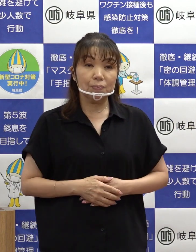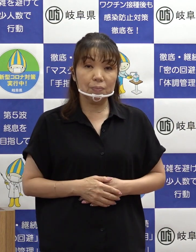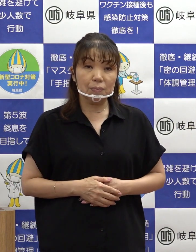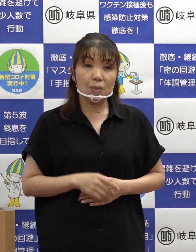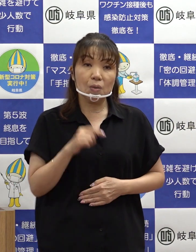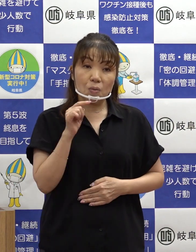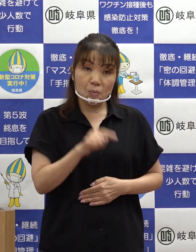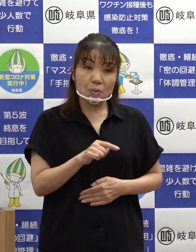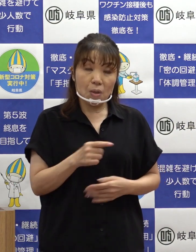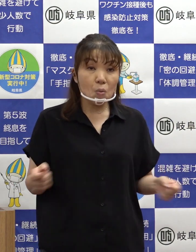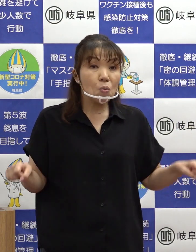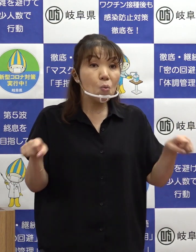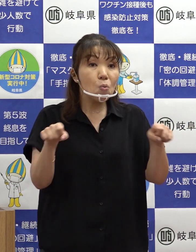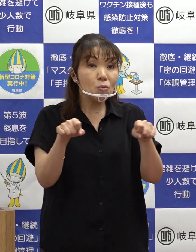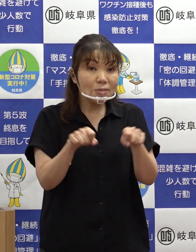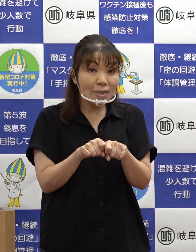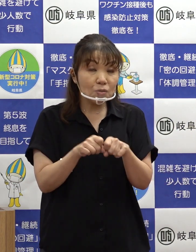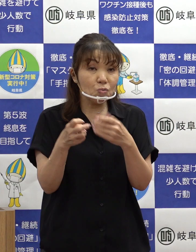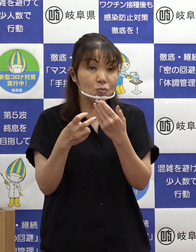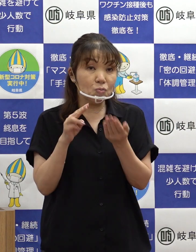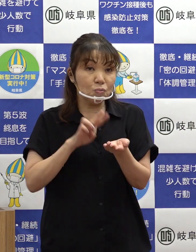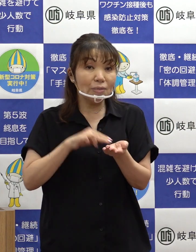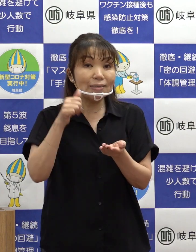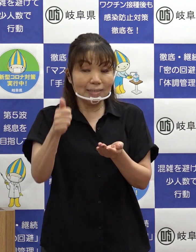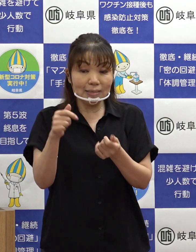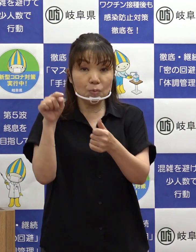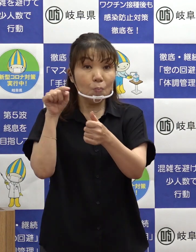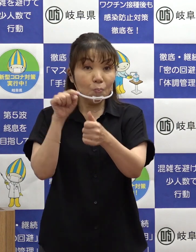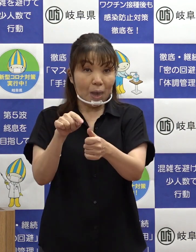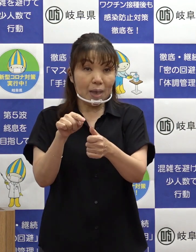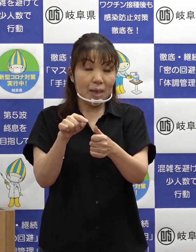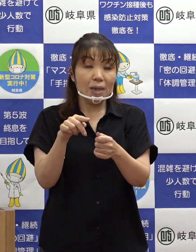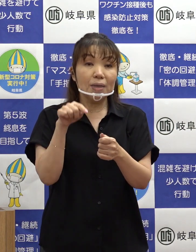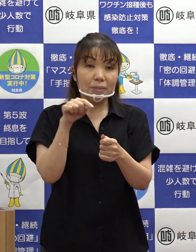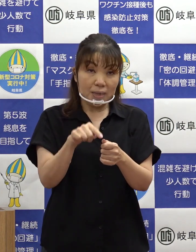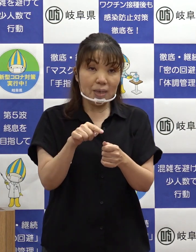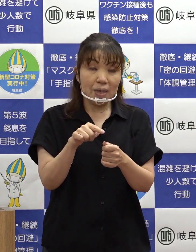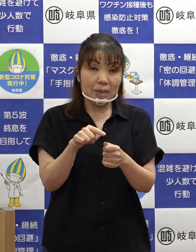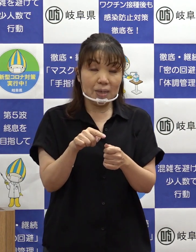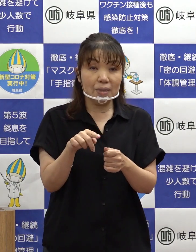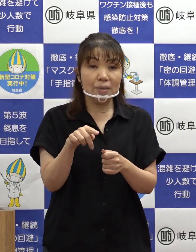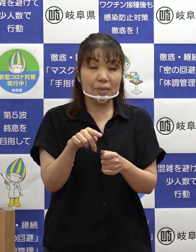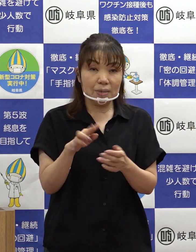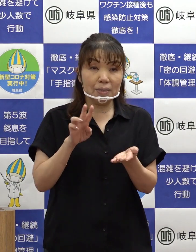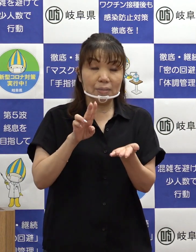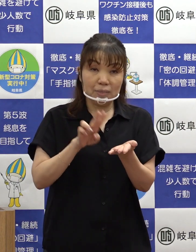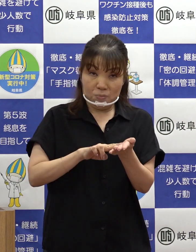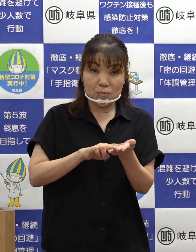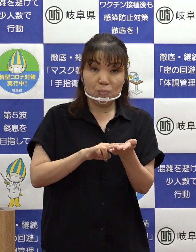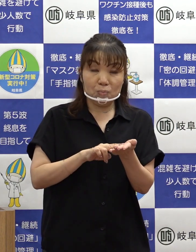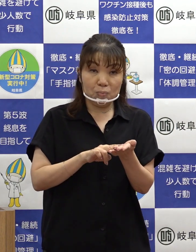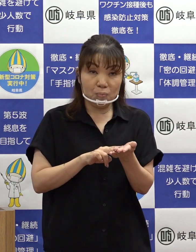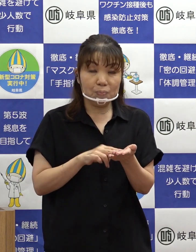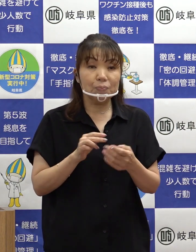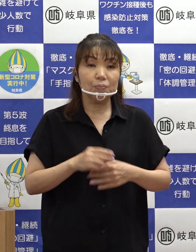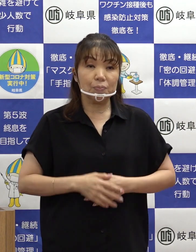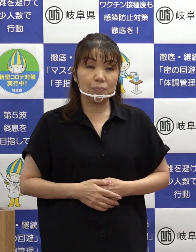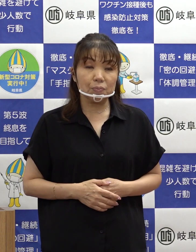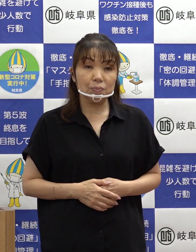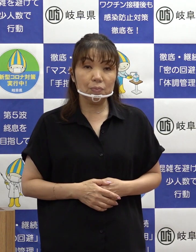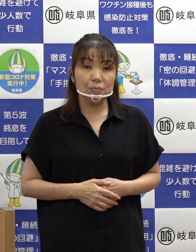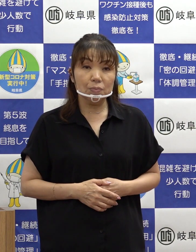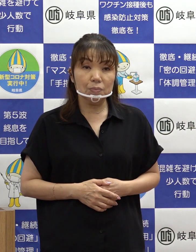これをコーディネートする医師を指名いたしまして、メディカルコントロール医師ということでございますが、指名をして、